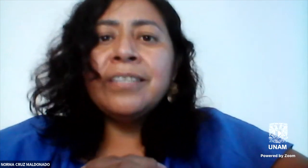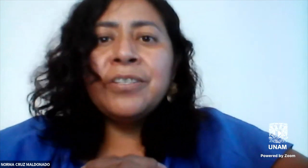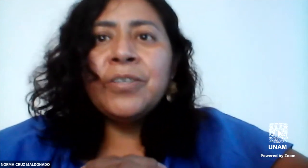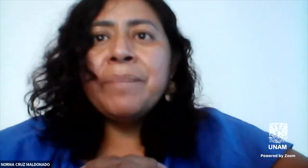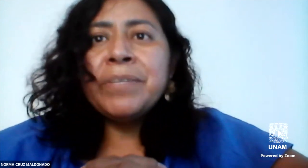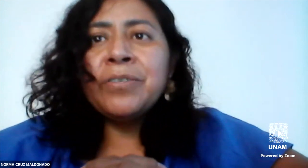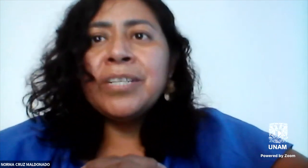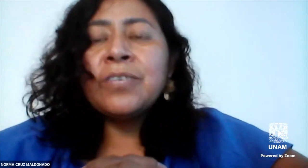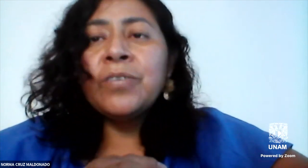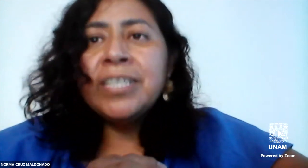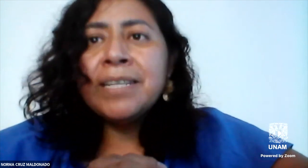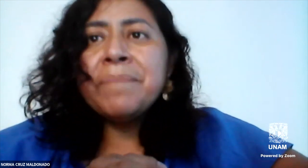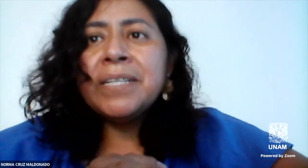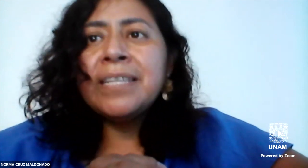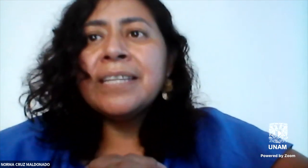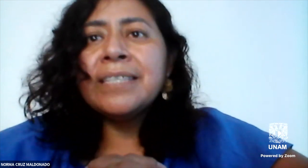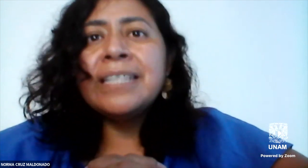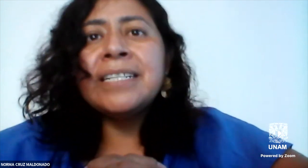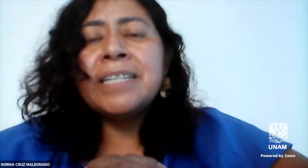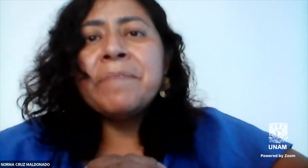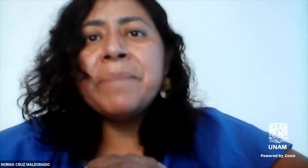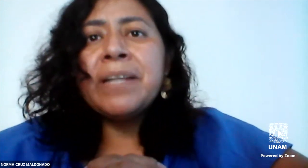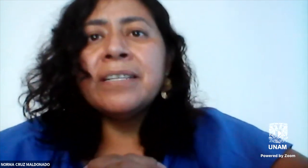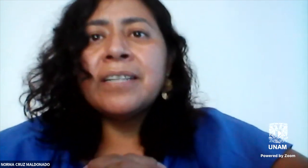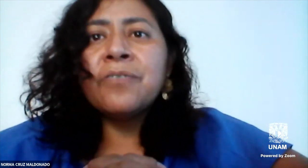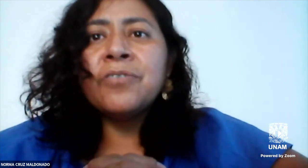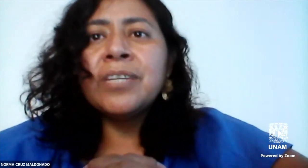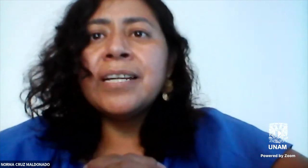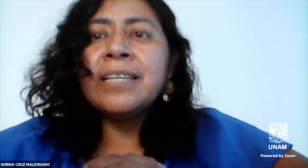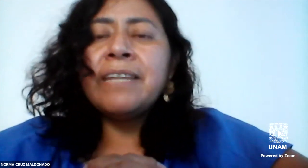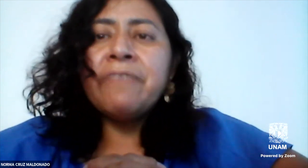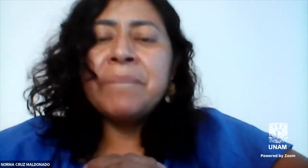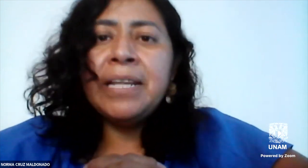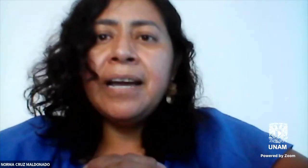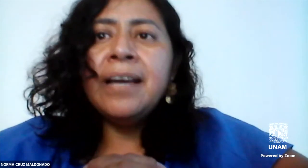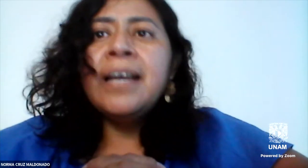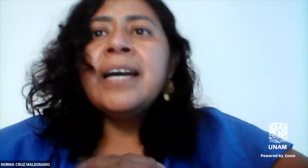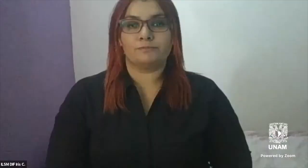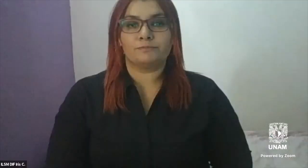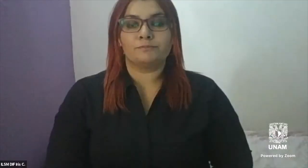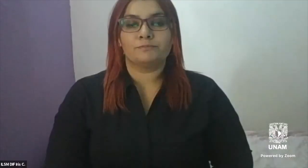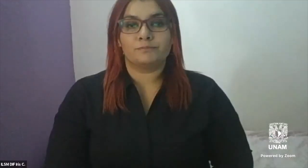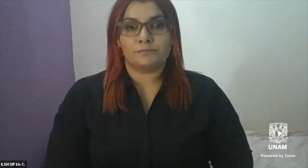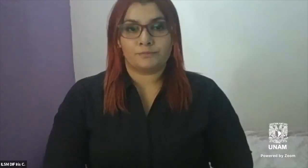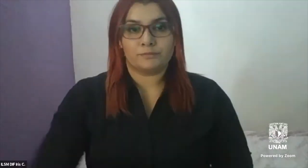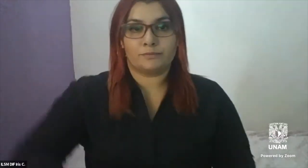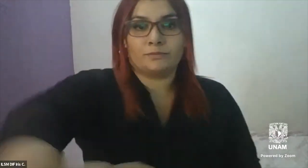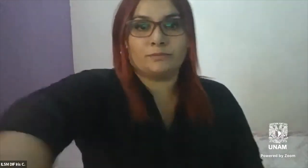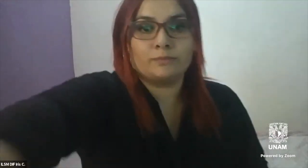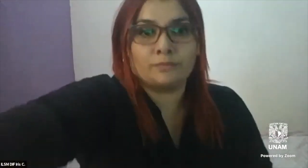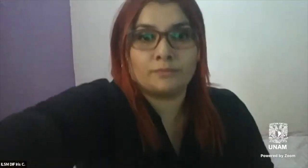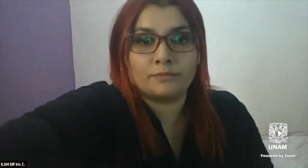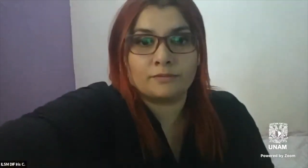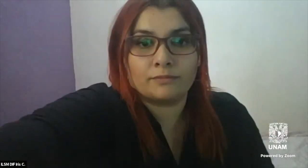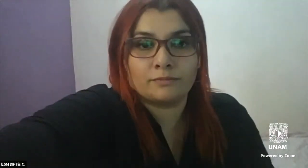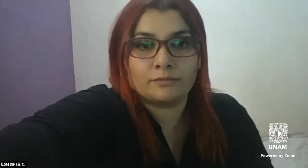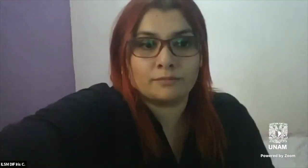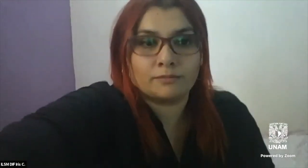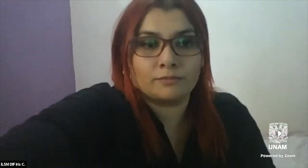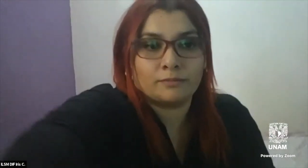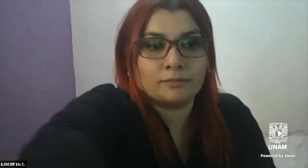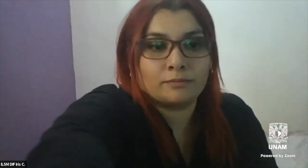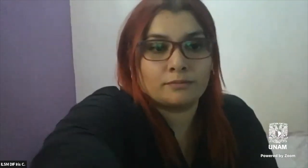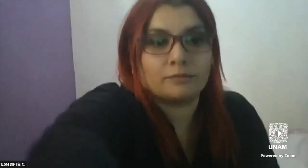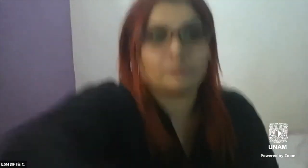Coordinación de Atención a Personas con Discapacidad del Sistema para el Desarrollo Integral de la Familia de la Ciudad de México, por su apoyo para contar